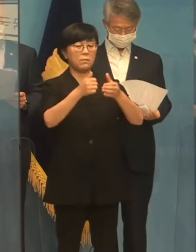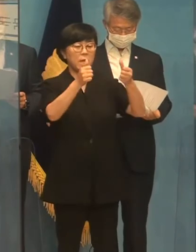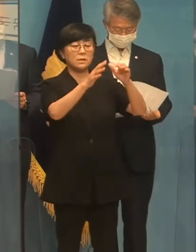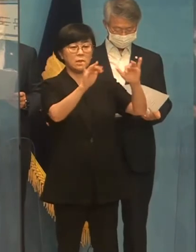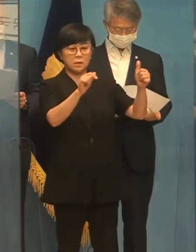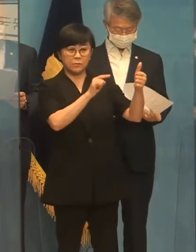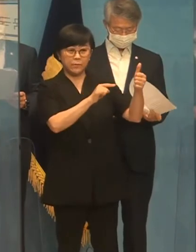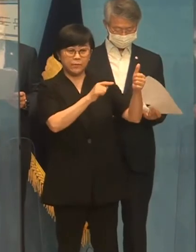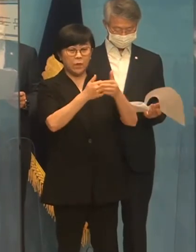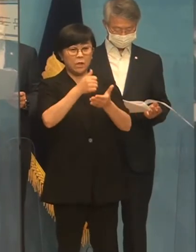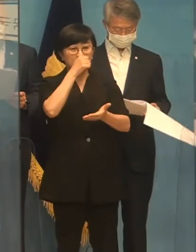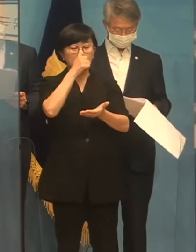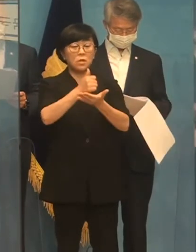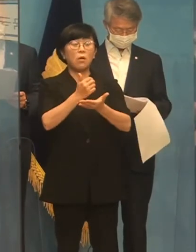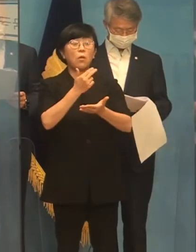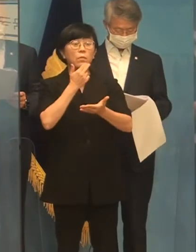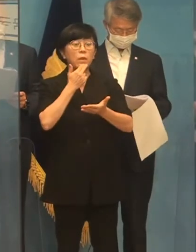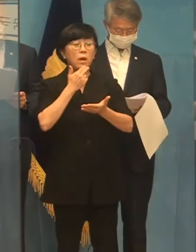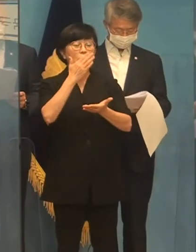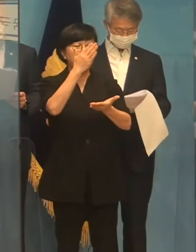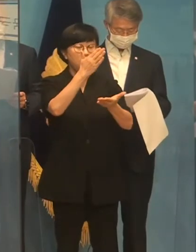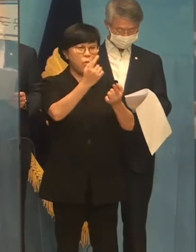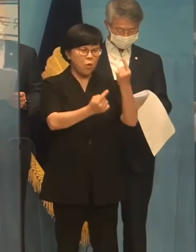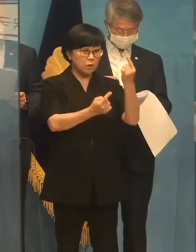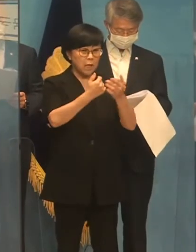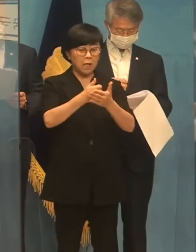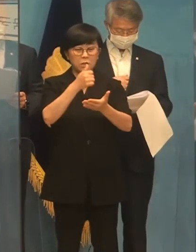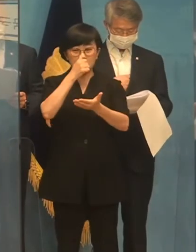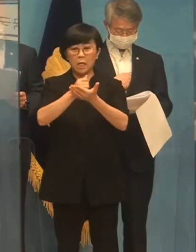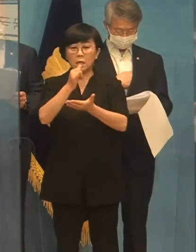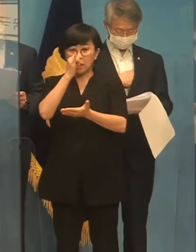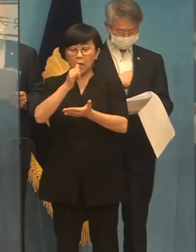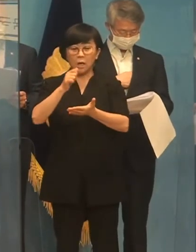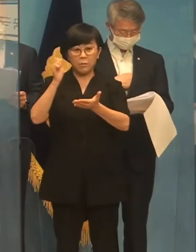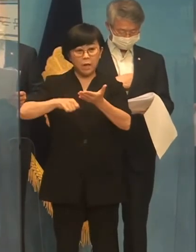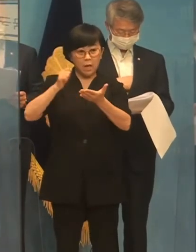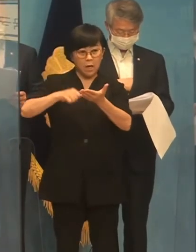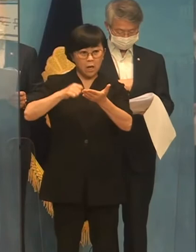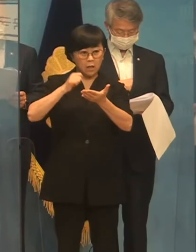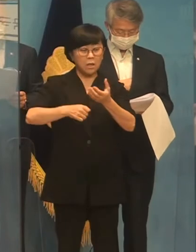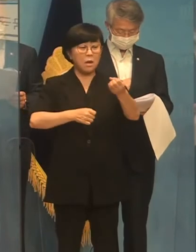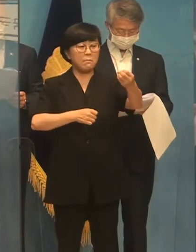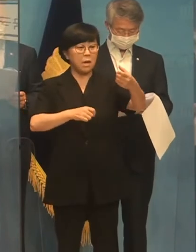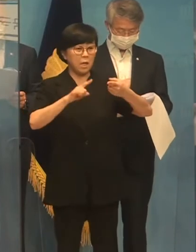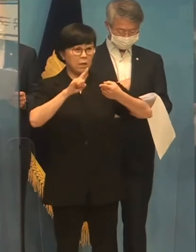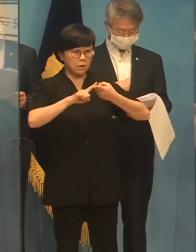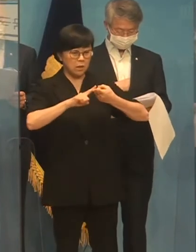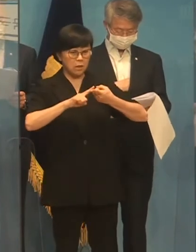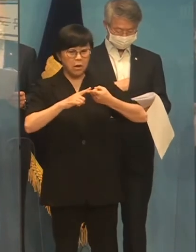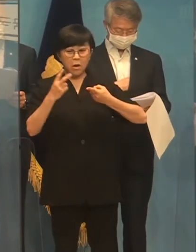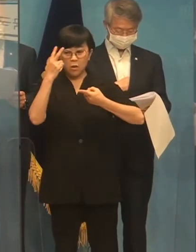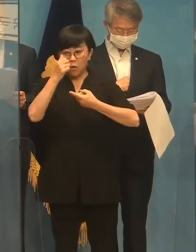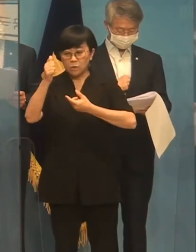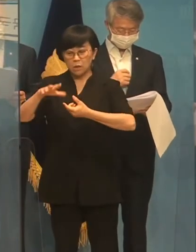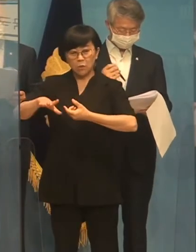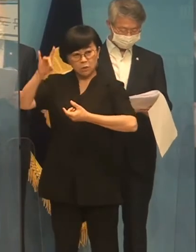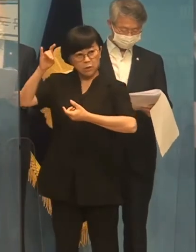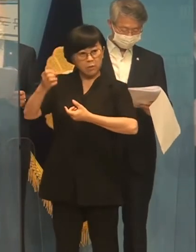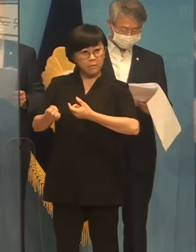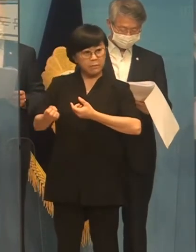판사들이 무죄 판결보다 유죄 판결이 쓰기 편하다며 피고인의 말보다 검사의 말을 우선한 건